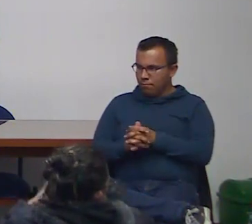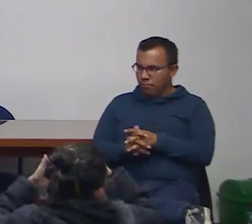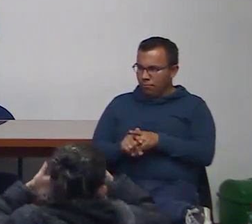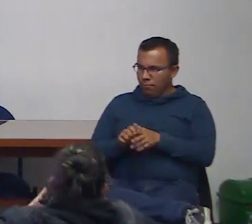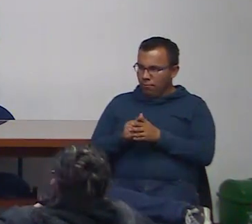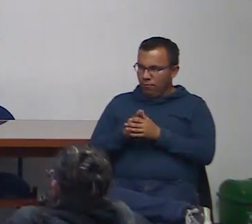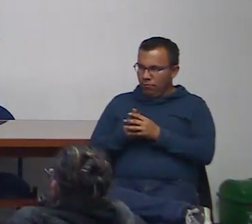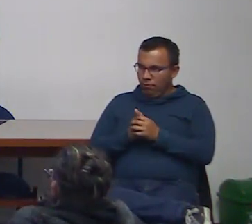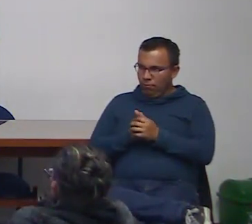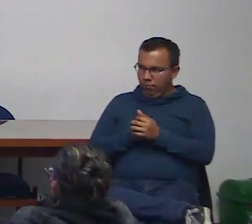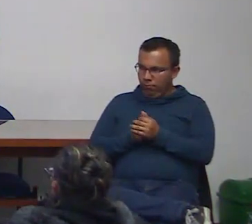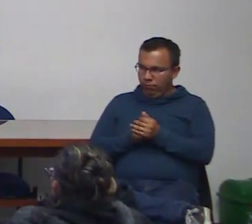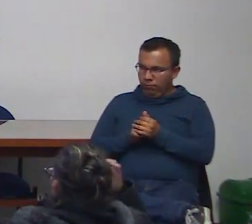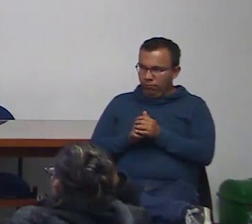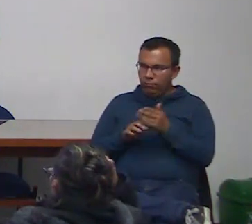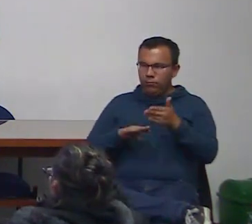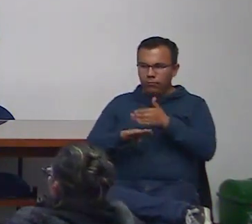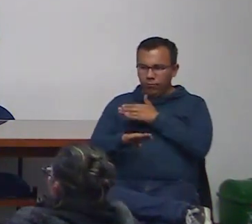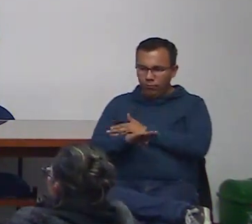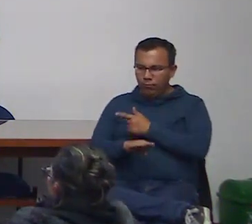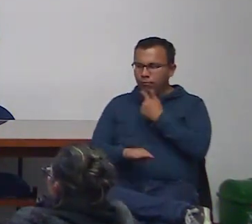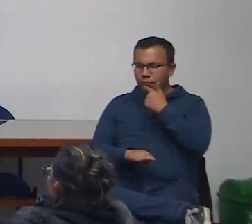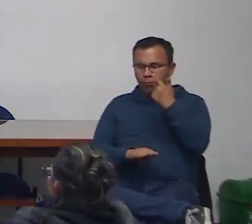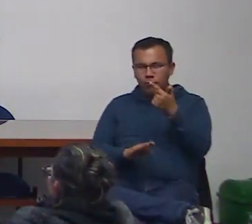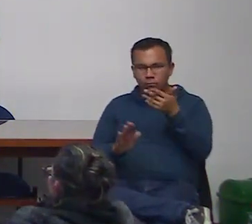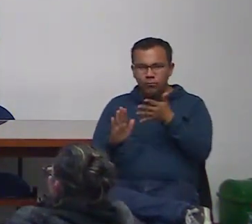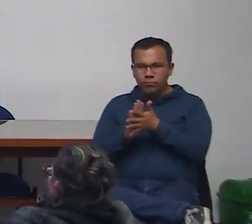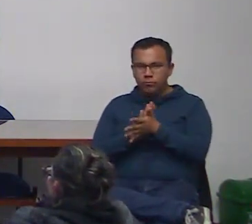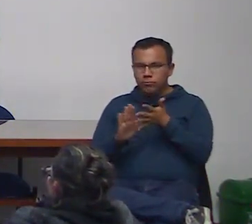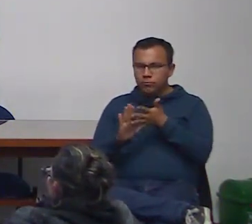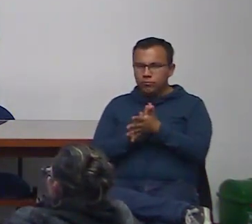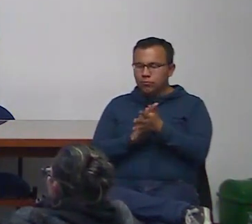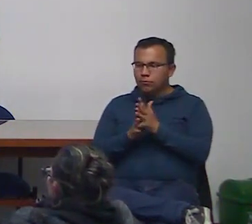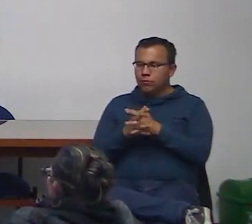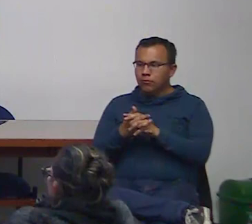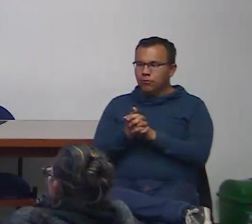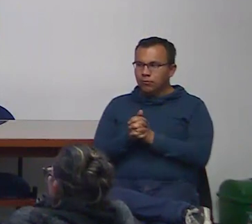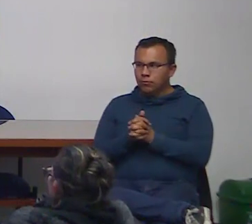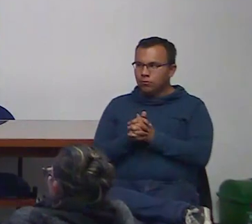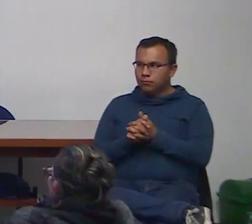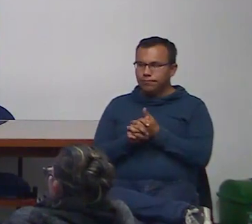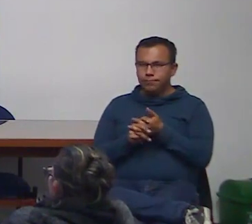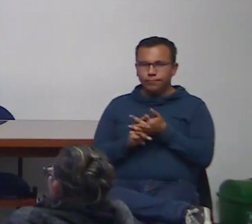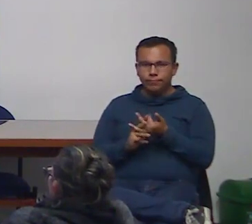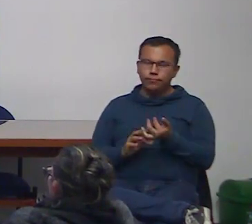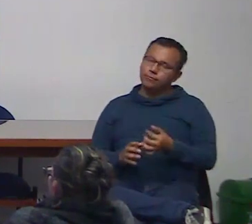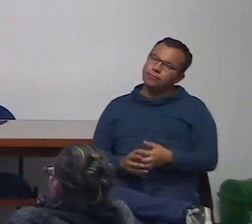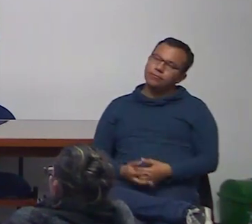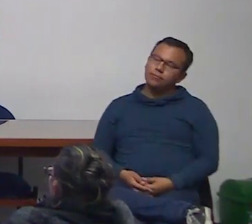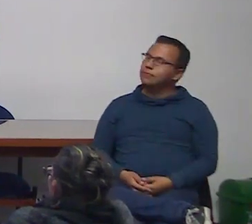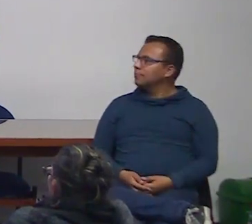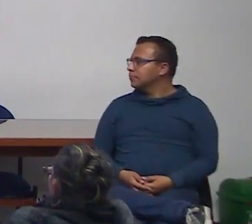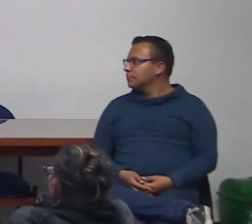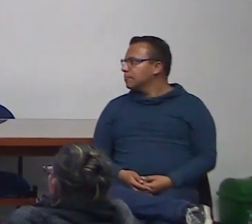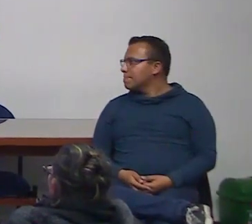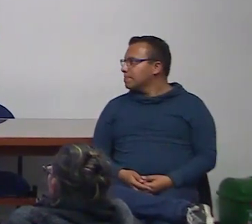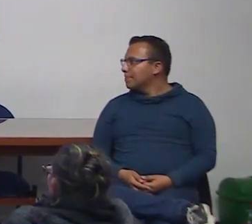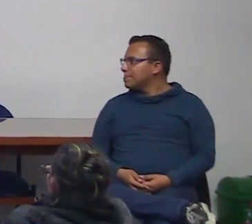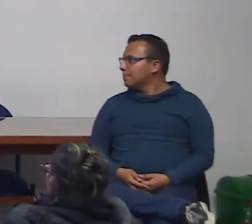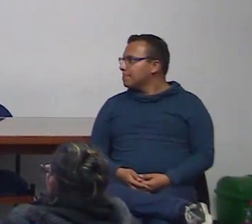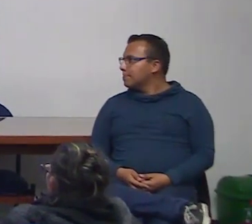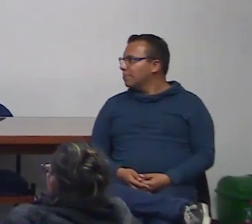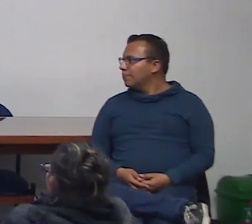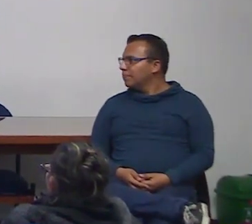contaba como yo les contaba al principio e Pues digamos que que mi base dentro de todo esto fue